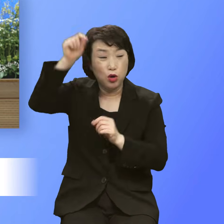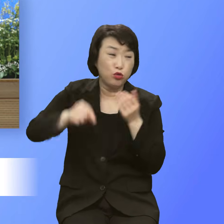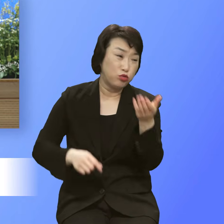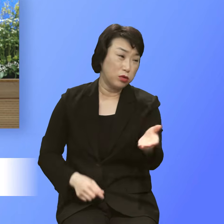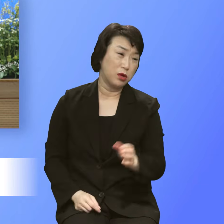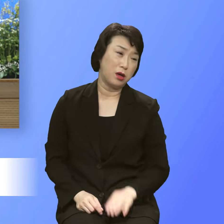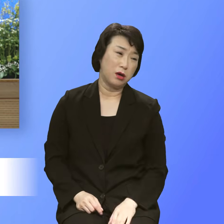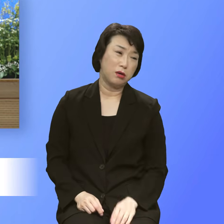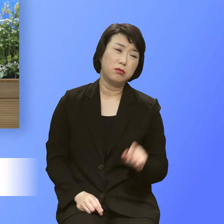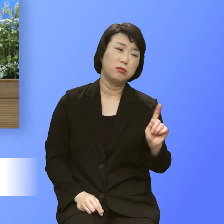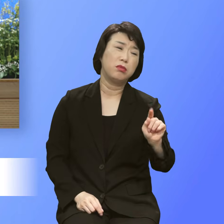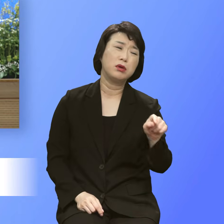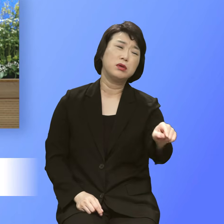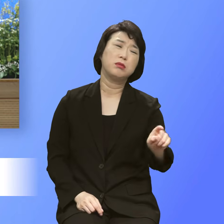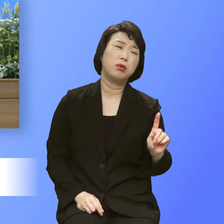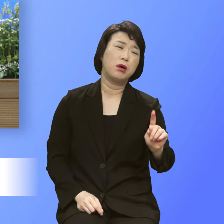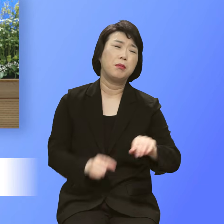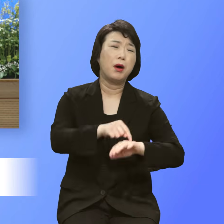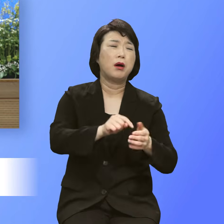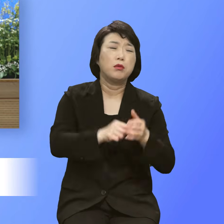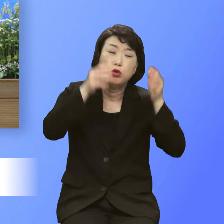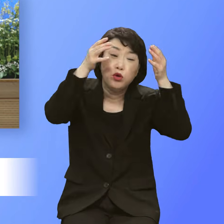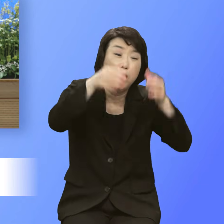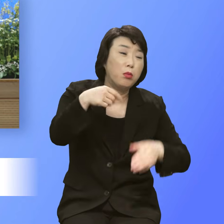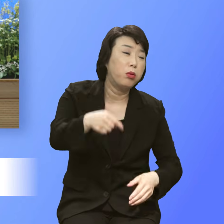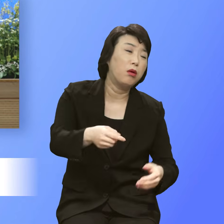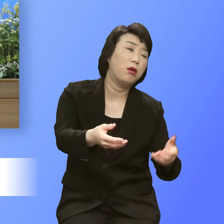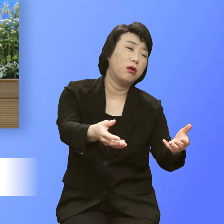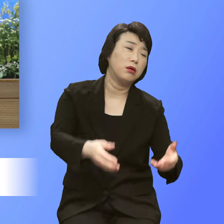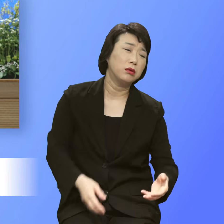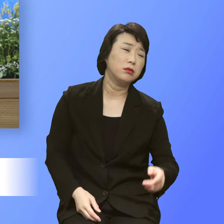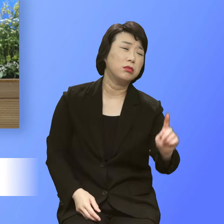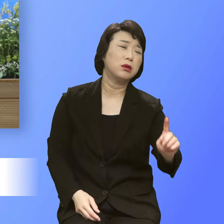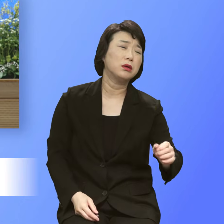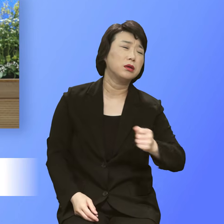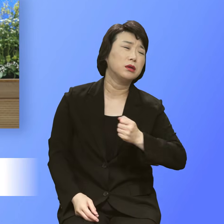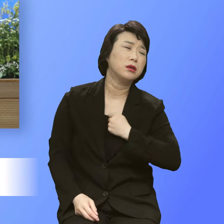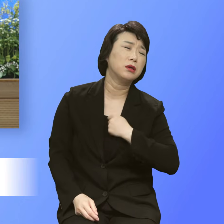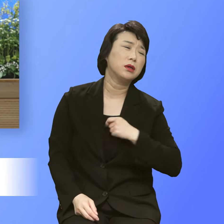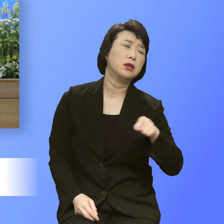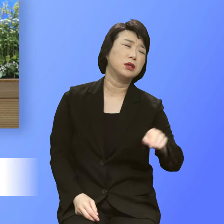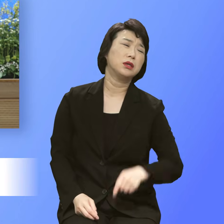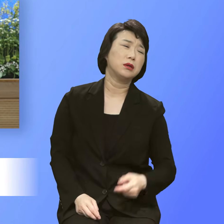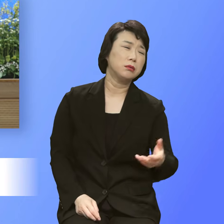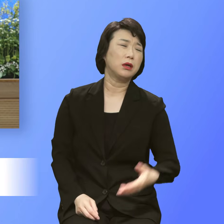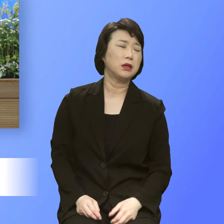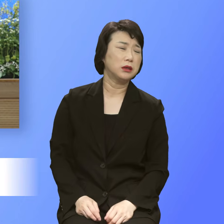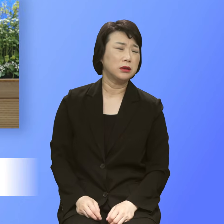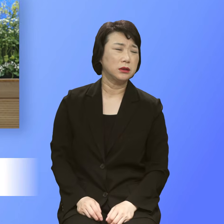했는데 너는 마음을 좀 어디다 쏟고 있니?